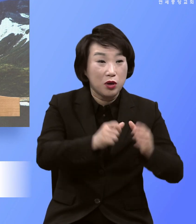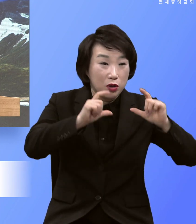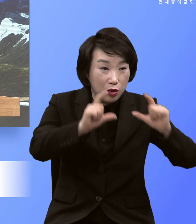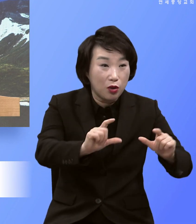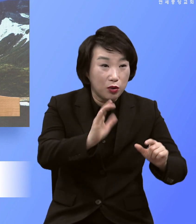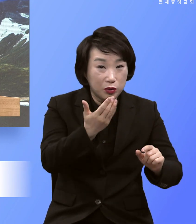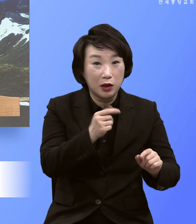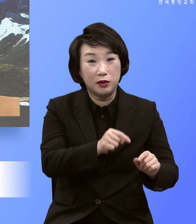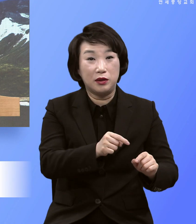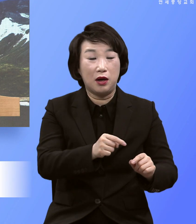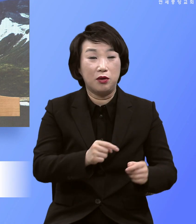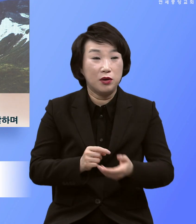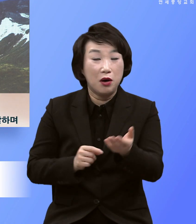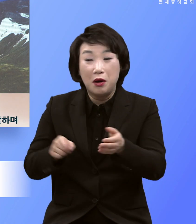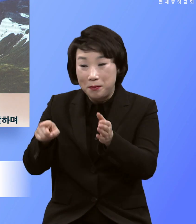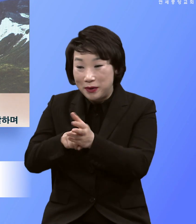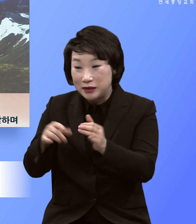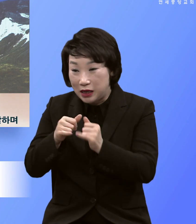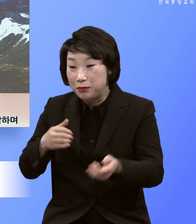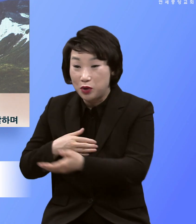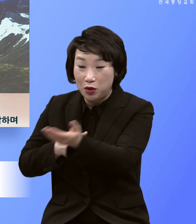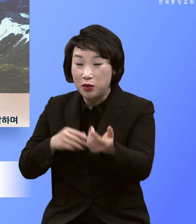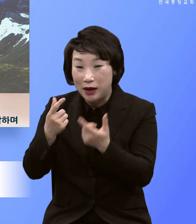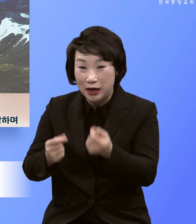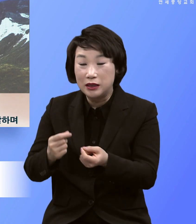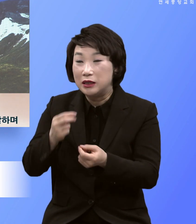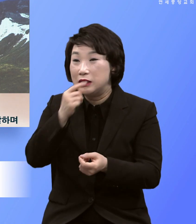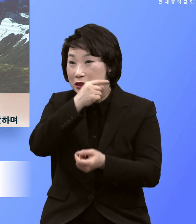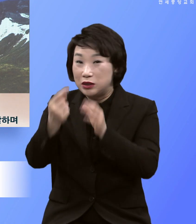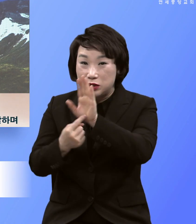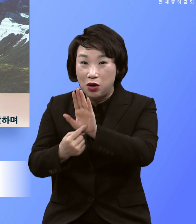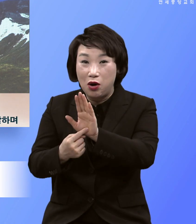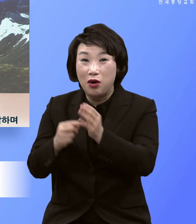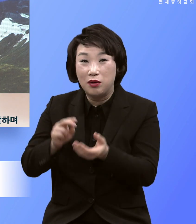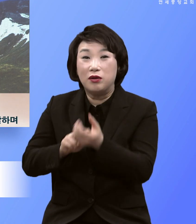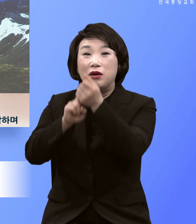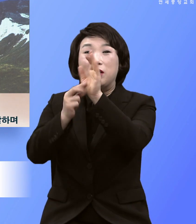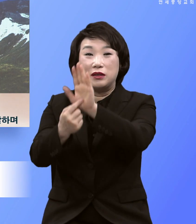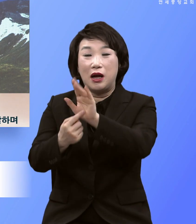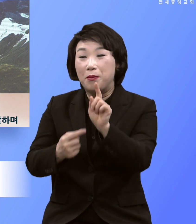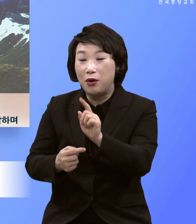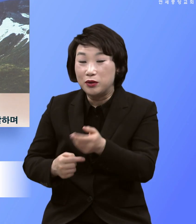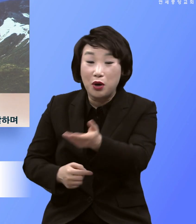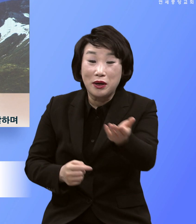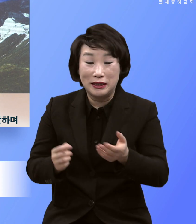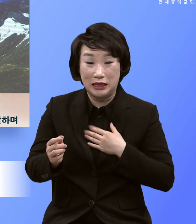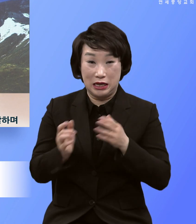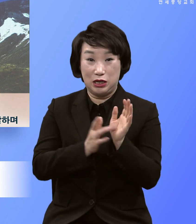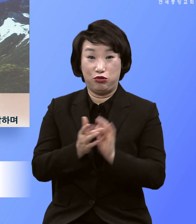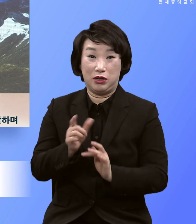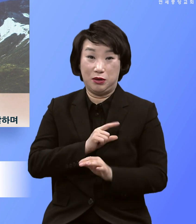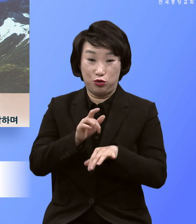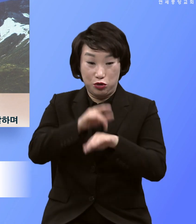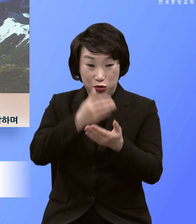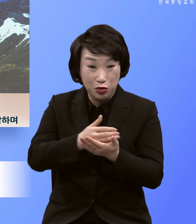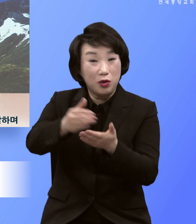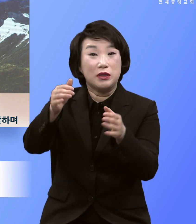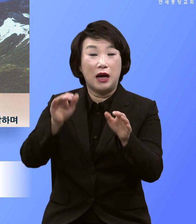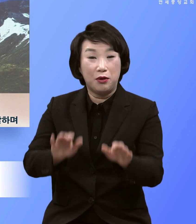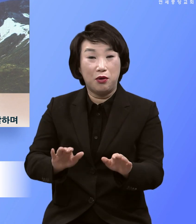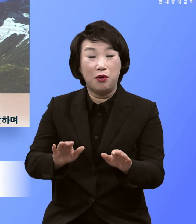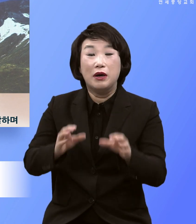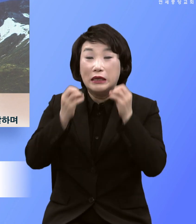정죄를 받으리라. 믿는 자들에는 이런 표적이 따르니 곧 저희가 내 이름으로 귀신을